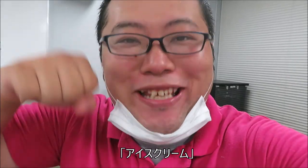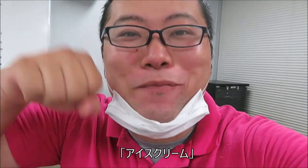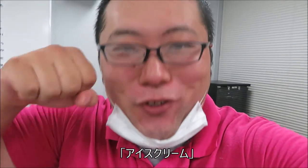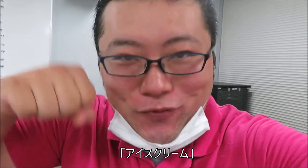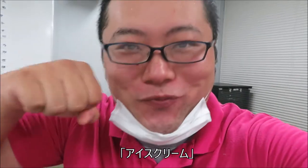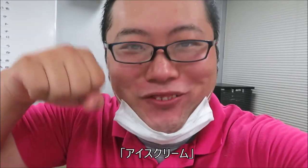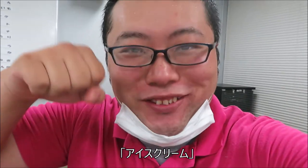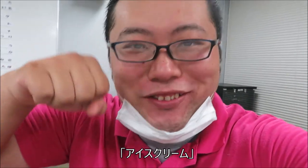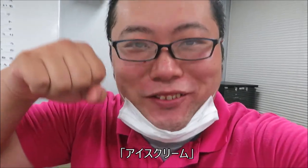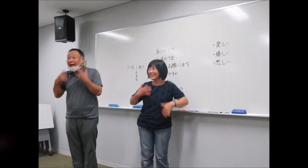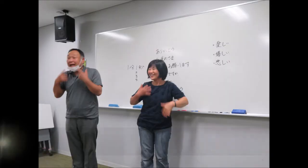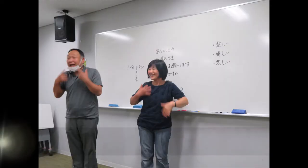アイスクリーム。